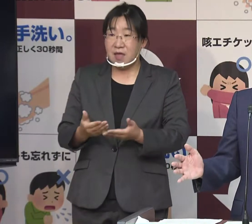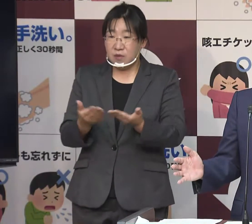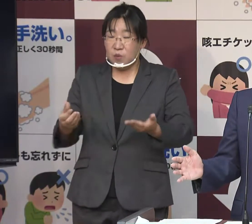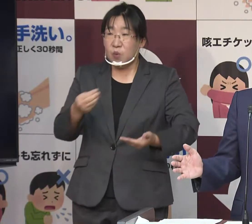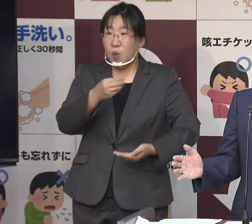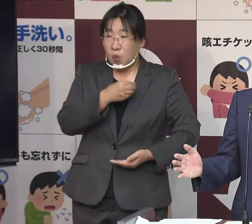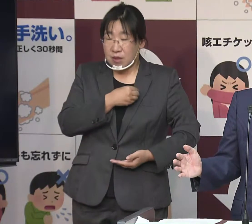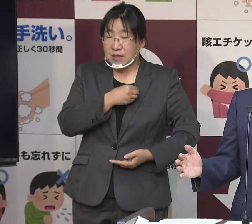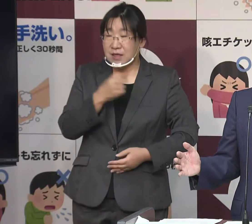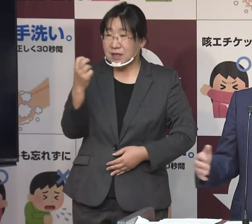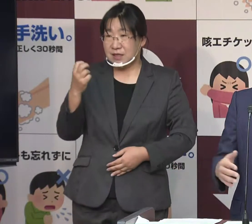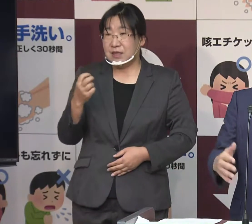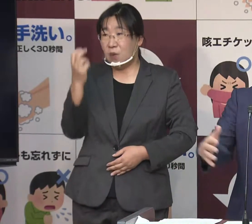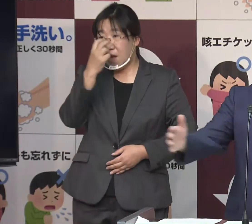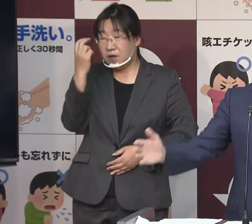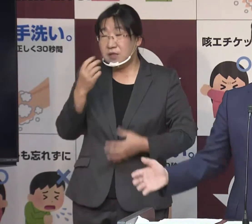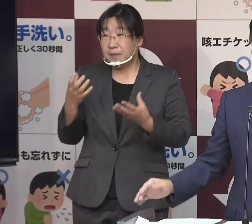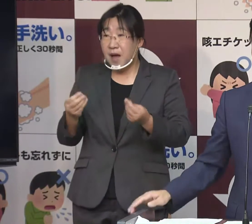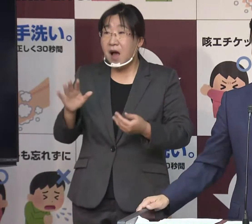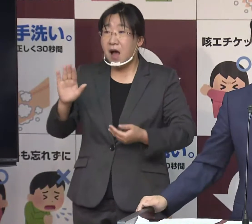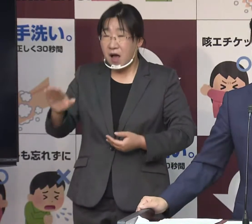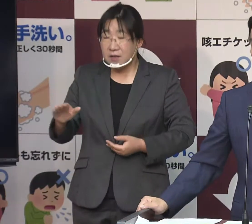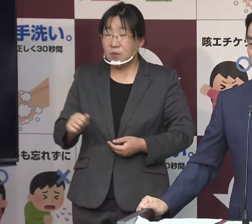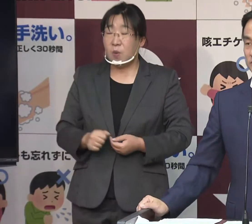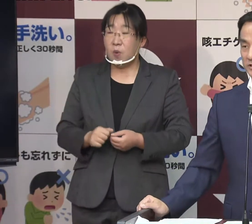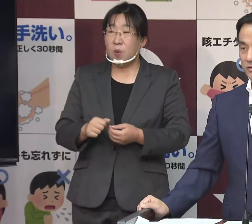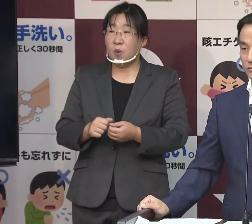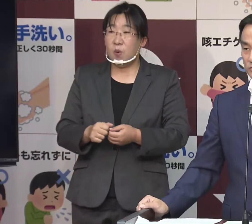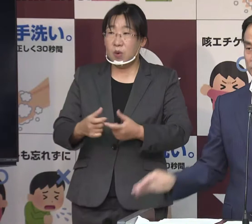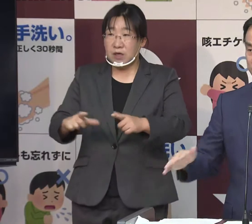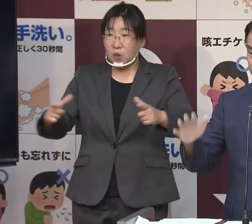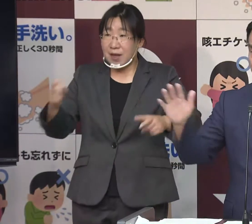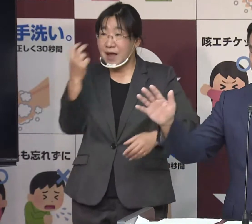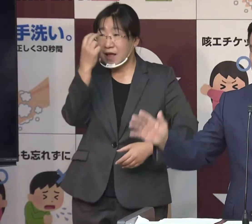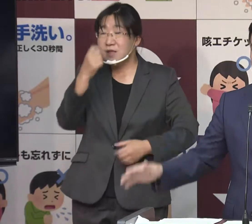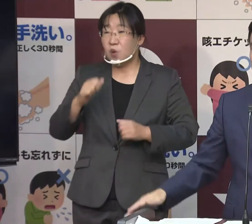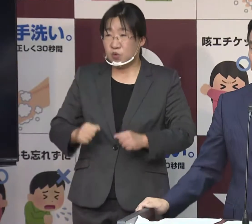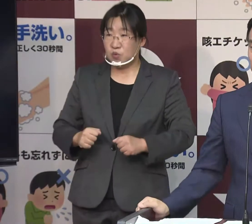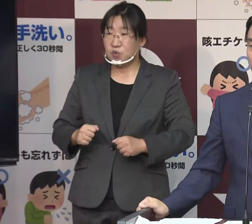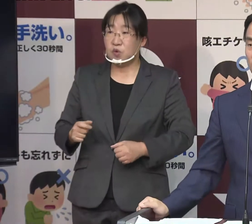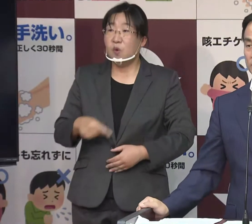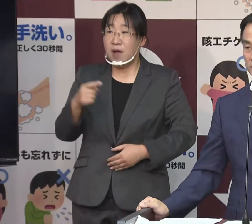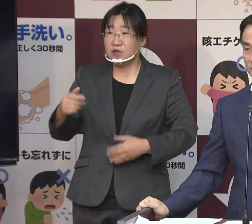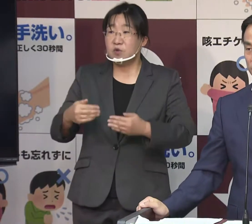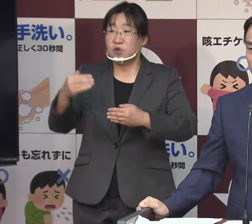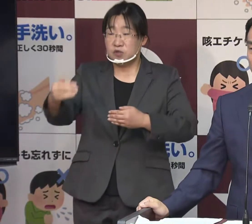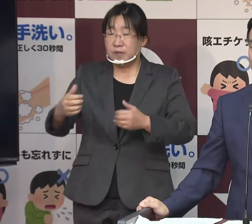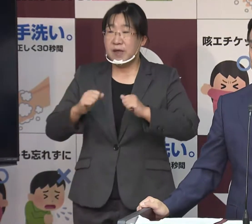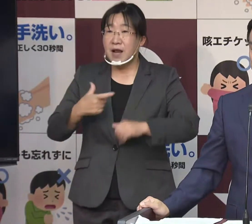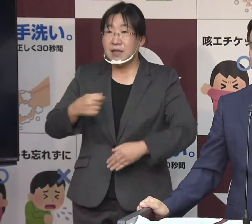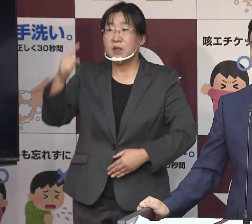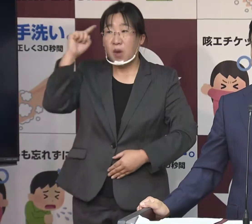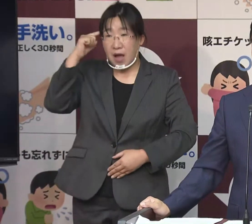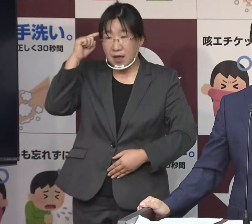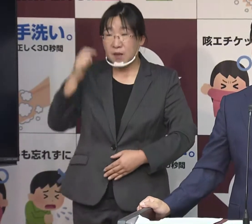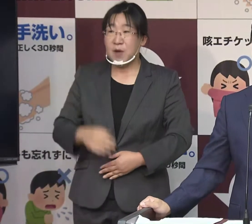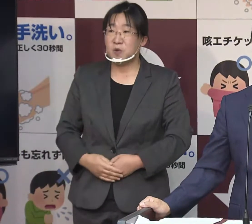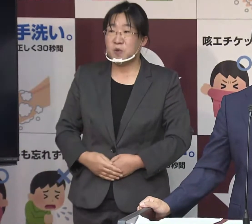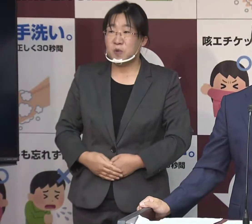こを利用された方についてはですね、これを広げて検査をしていきたいと思いますので、それは次のステップとしてそれを行っていきたいと考えております